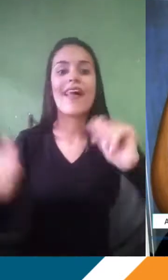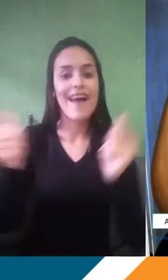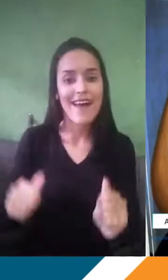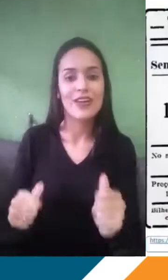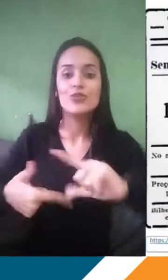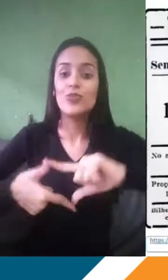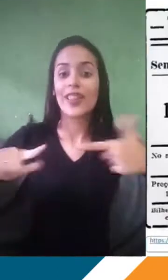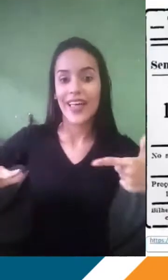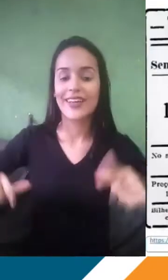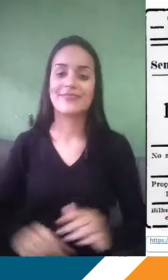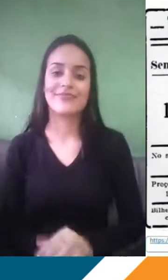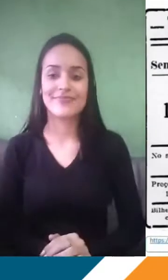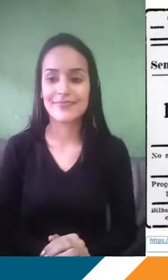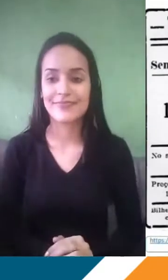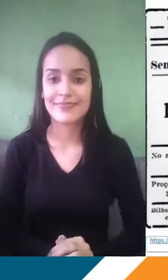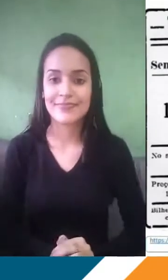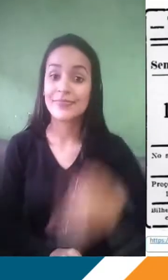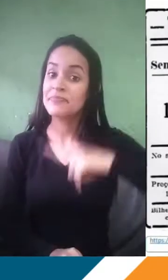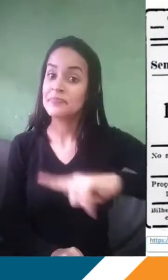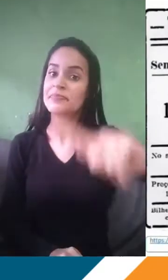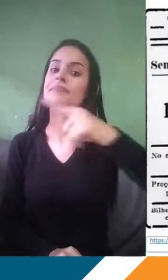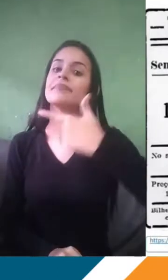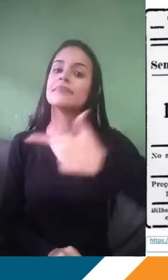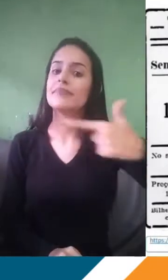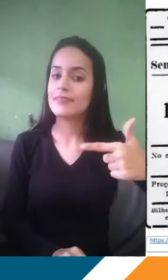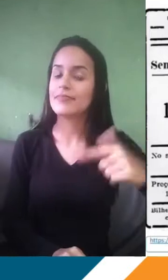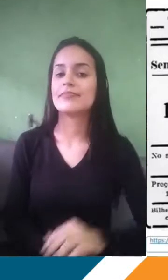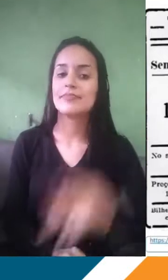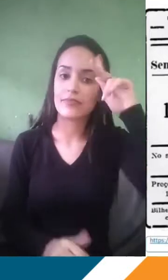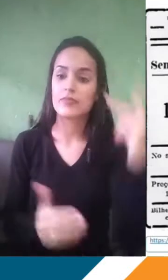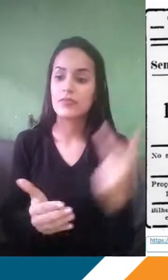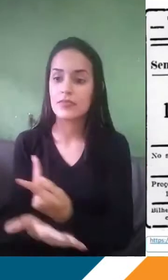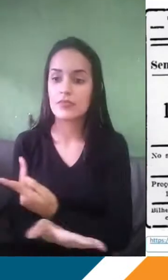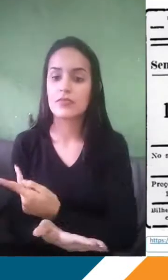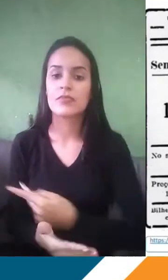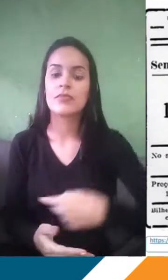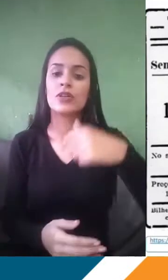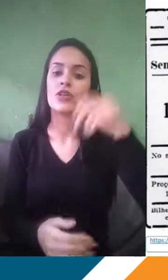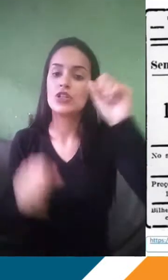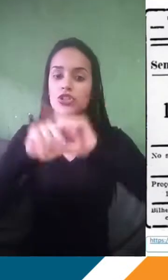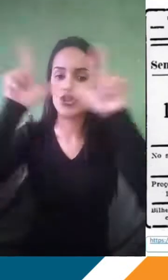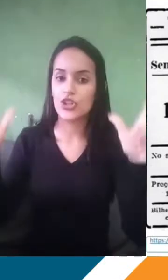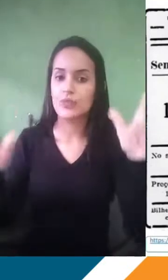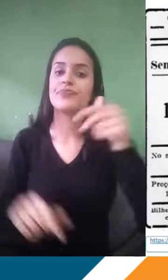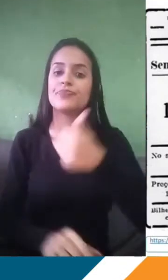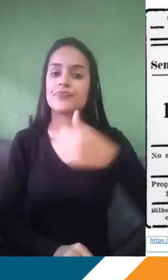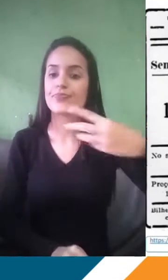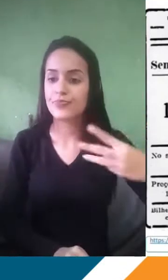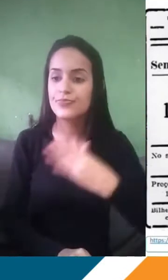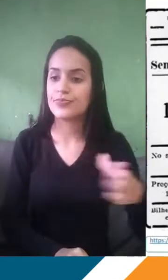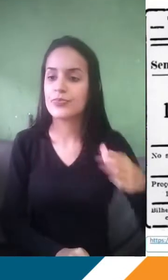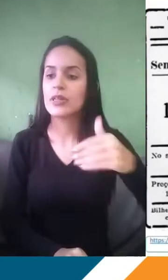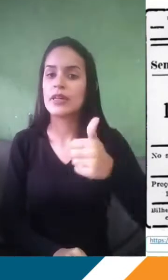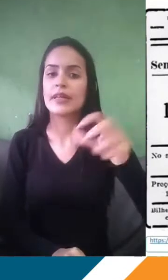Moderna. A Semana de 22 foi um festival que aconteceu nos dias 13, 15 e 17 de